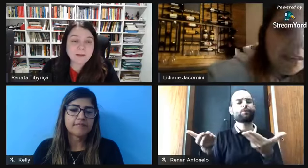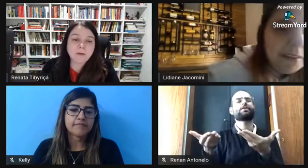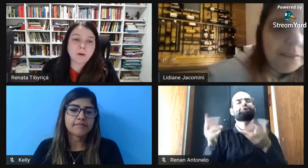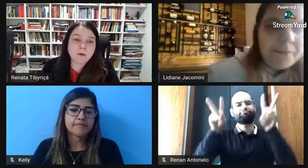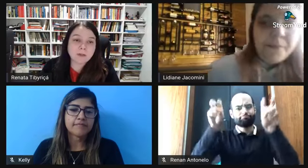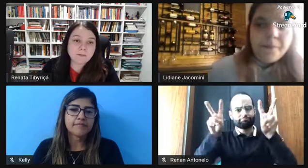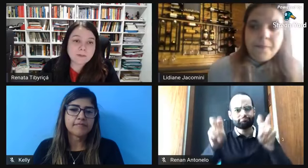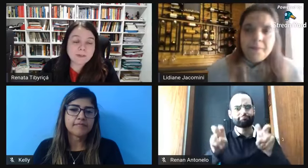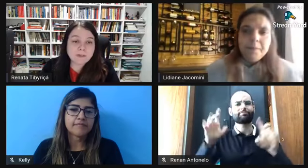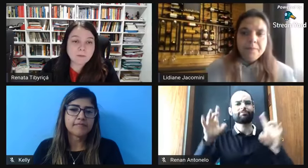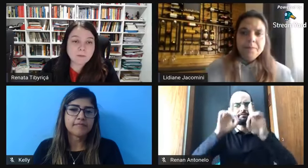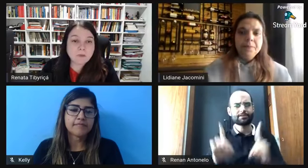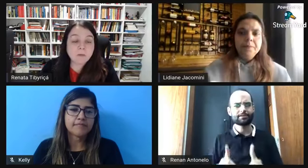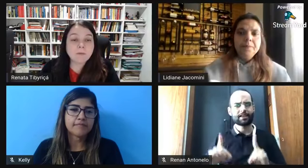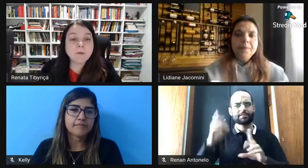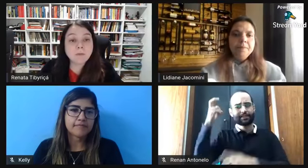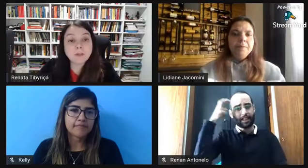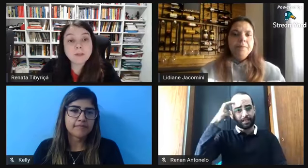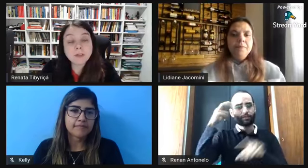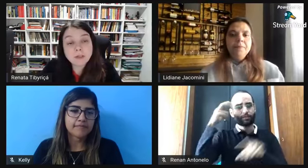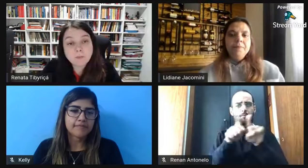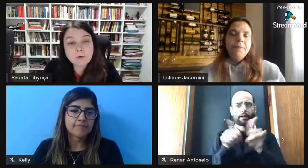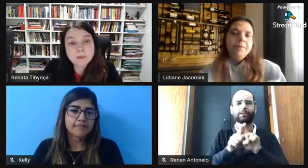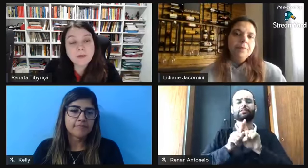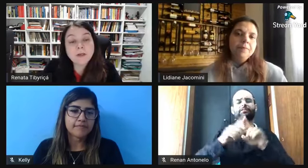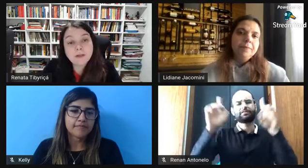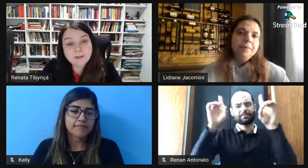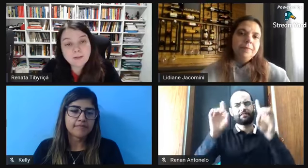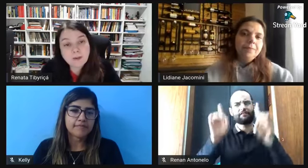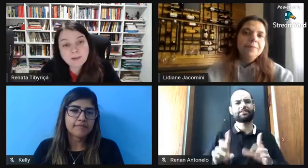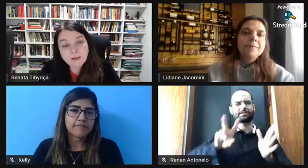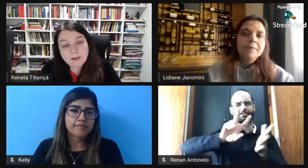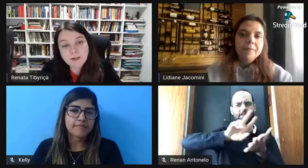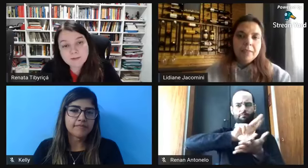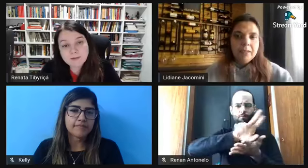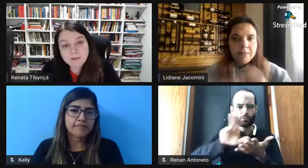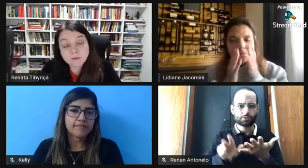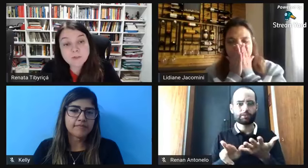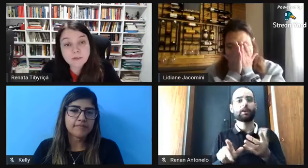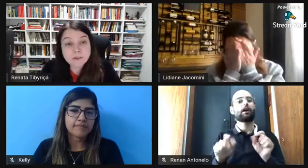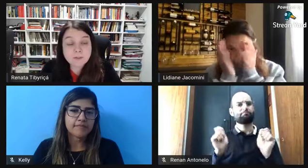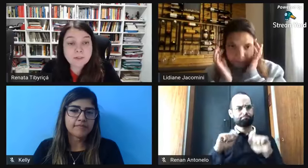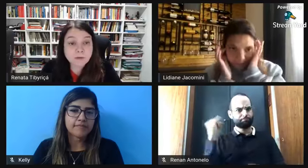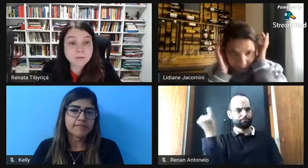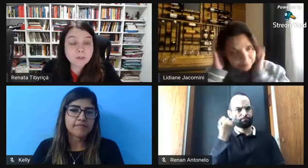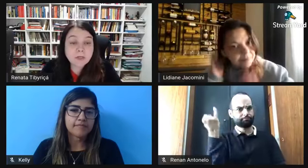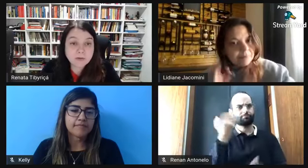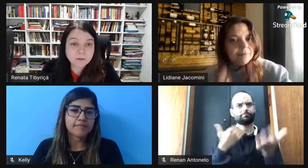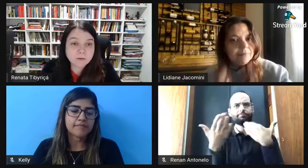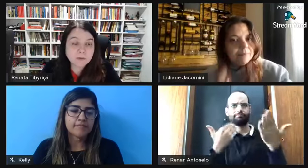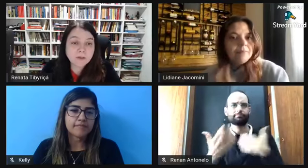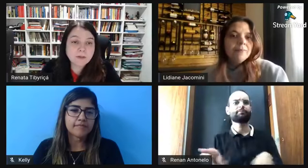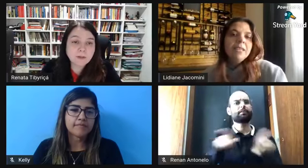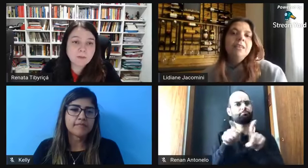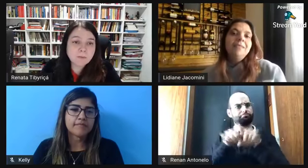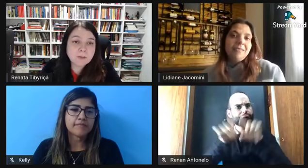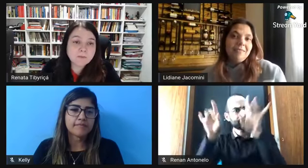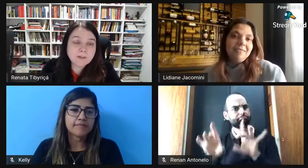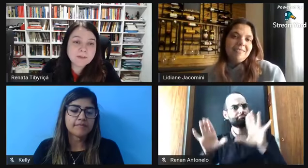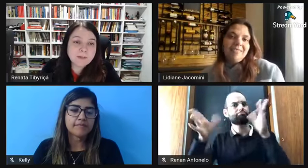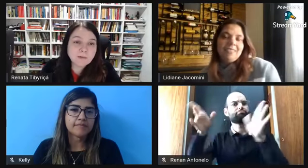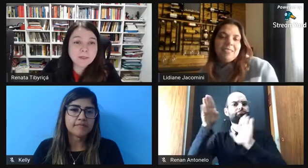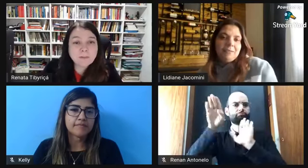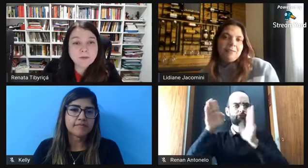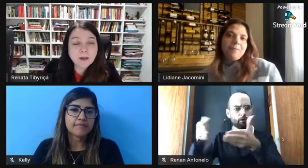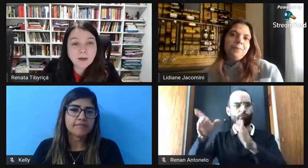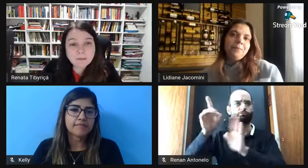deficiência intelectual e a deficiência múltipla, é muito importante que a gente possa debater essas questões, em especial dos direitos. Porque muitas